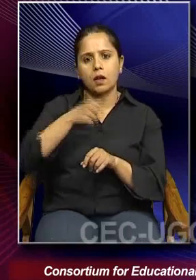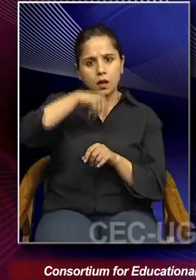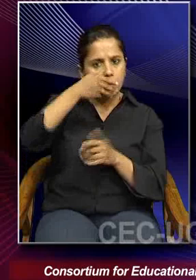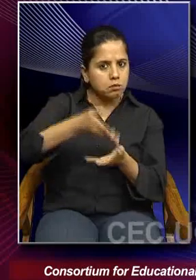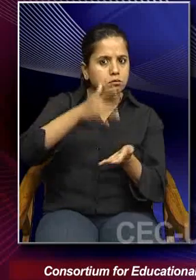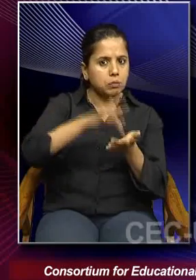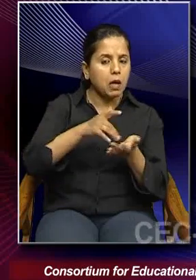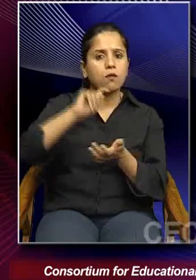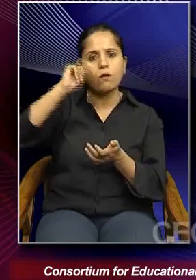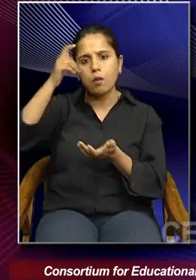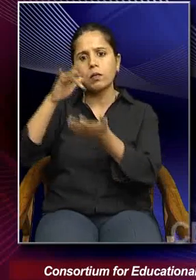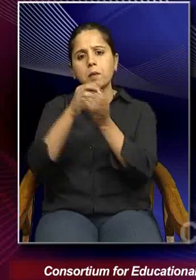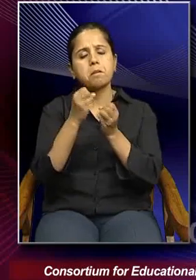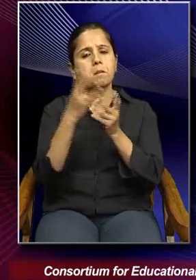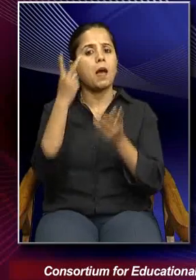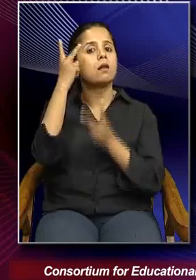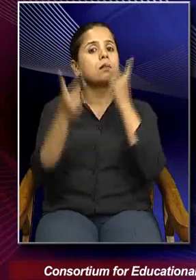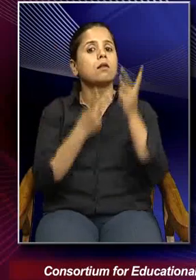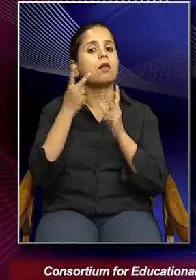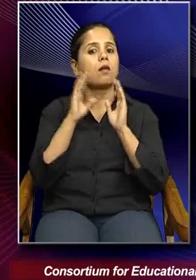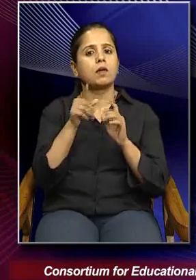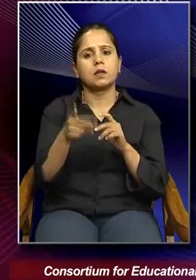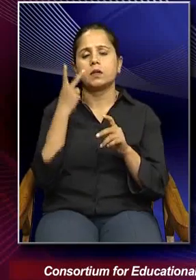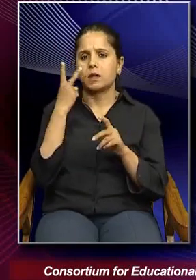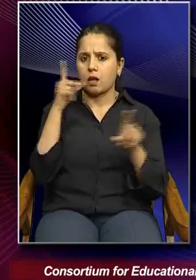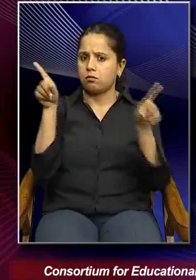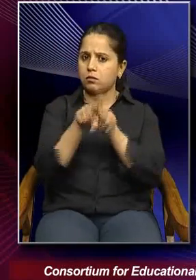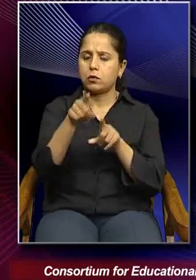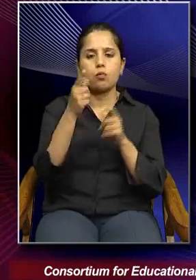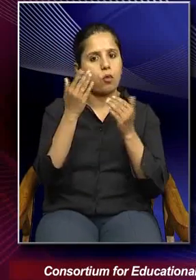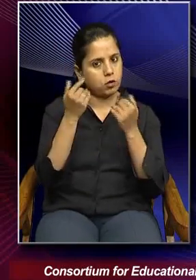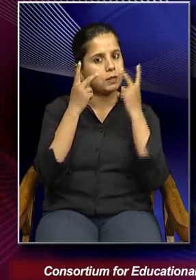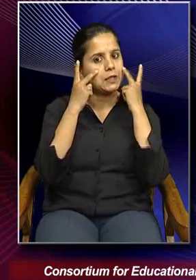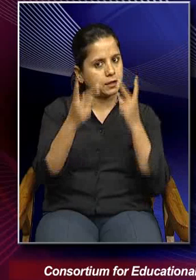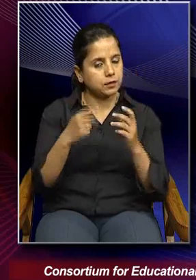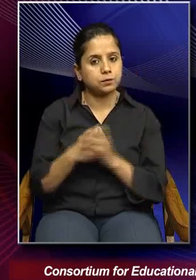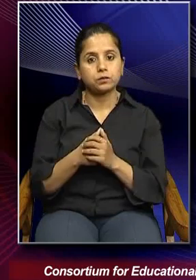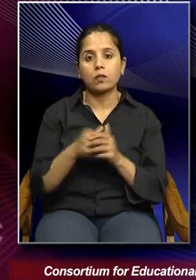की अनेक यात्राओं को इस रूप में देख सकते हैं